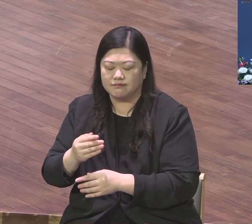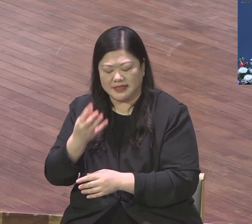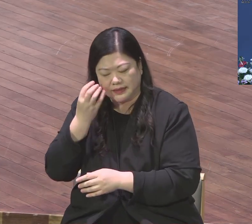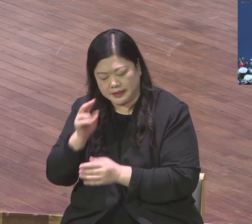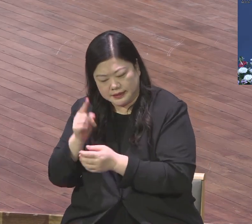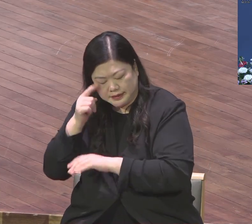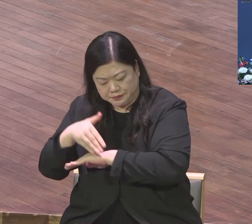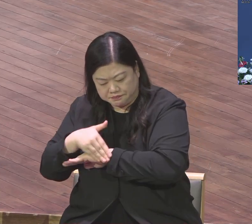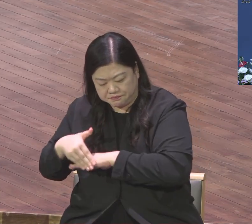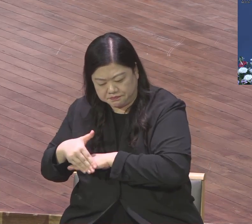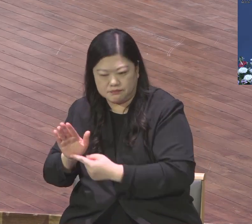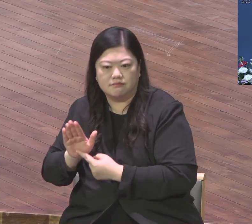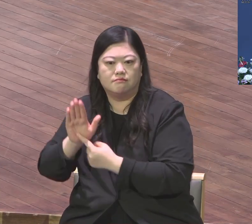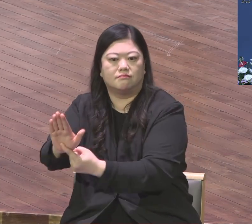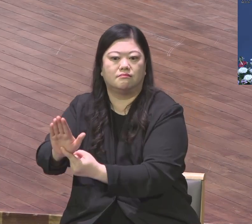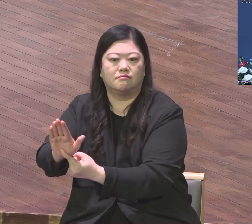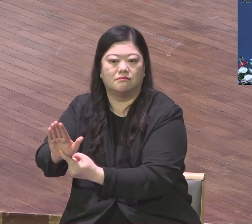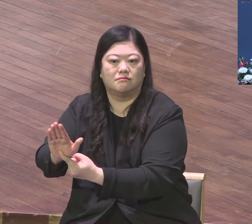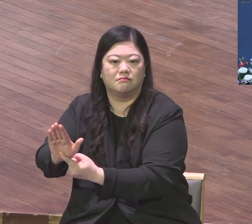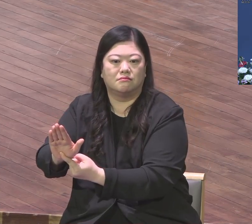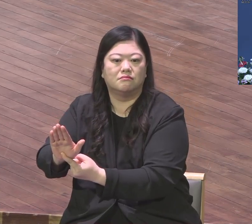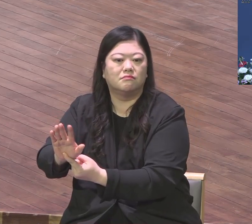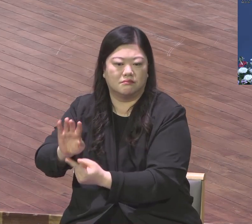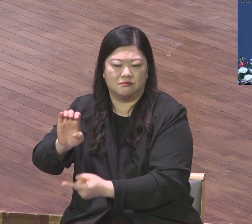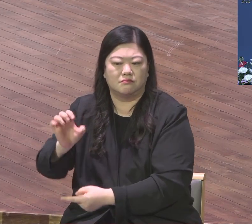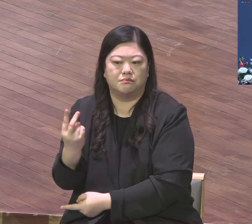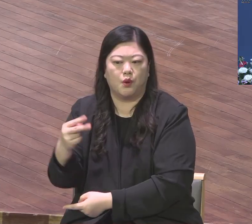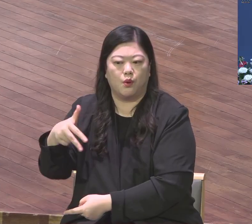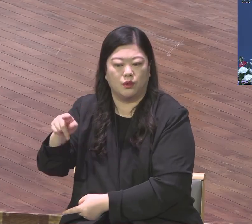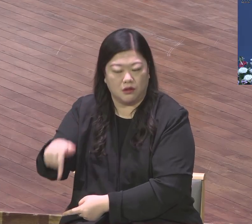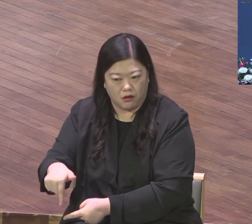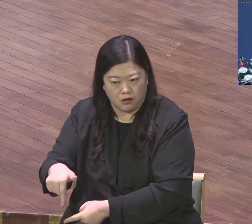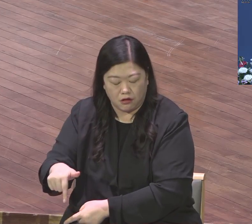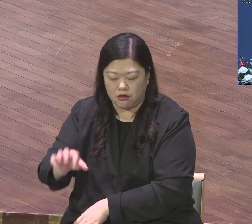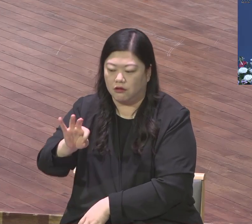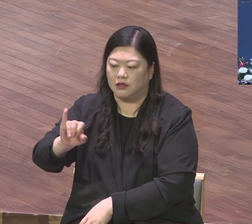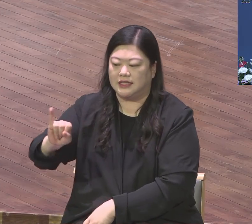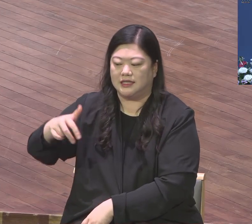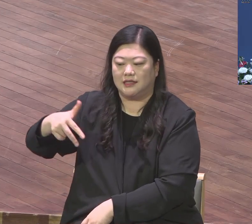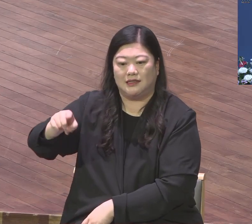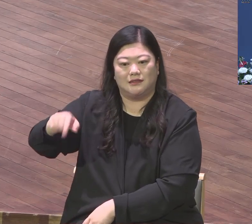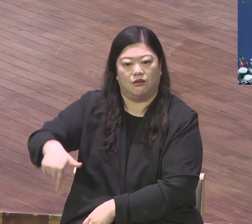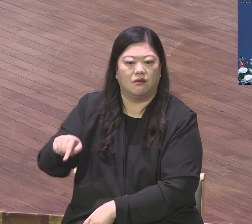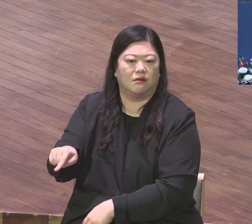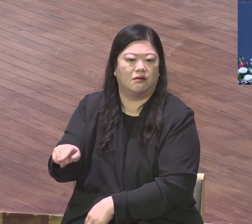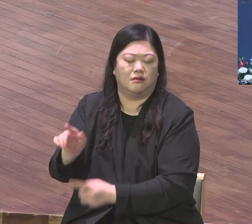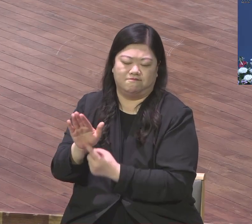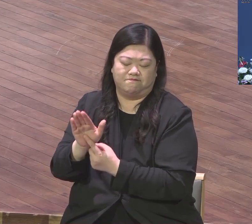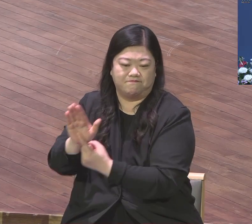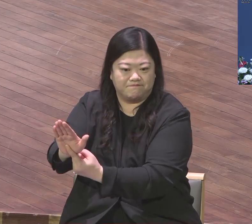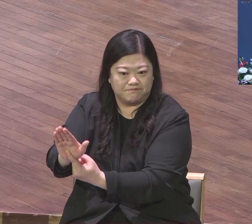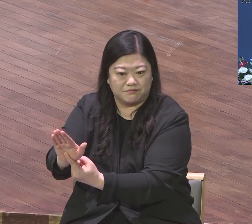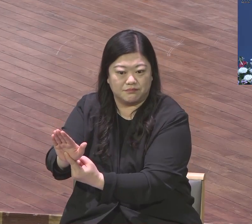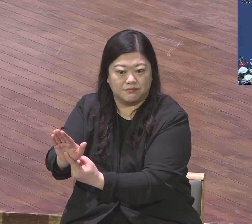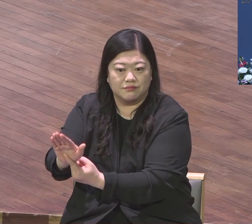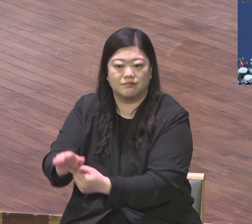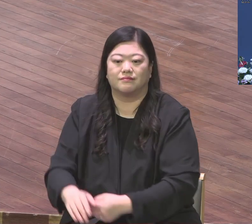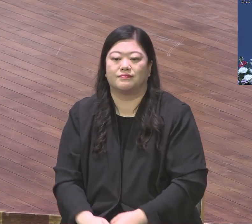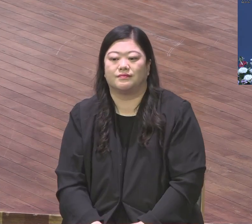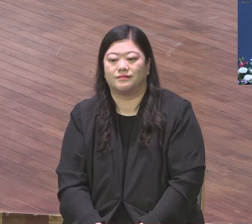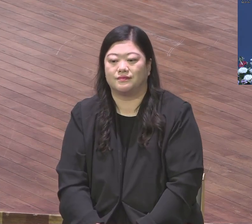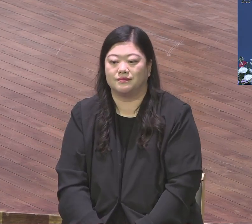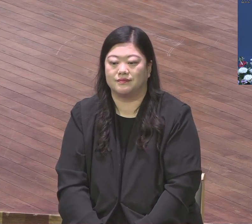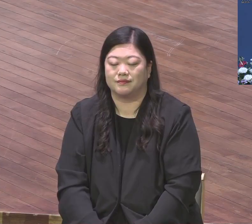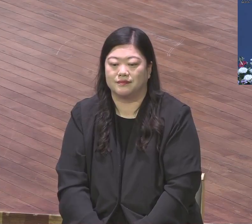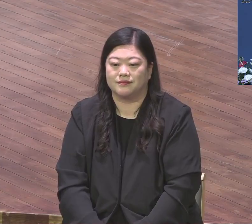이적이다. 단순한 이적 이상의 기적 이상의 영적 의미가 여기